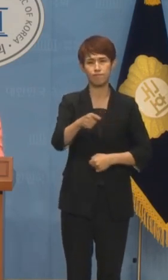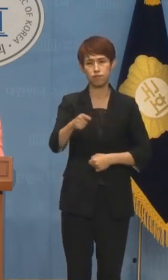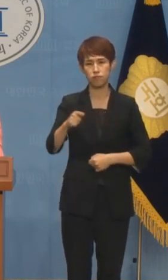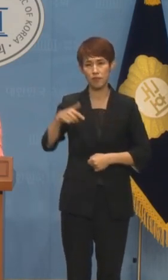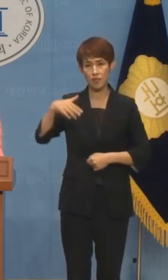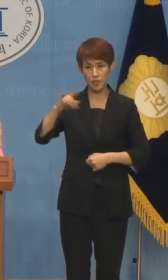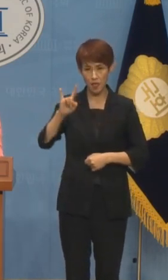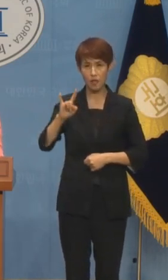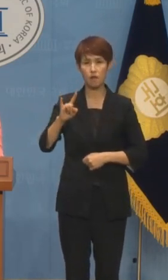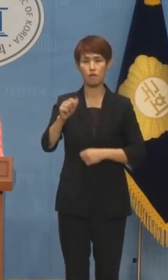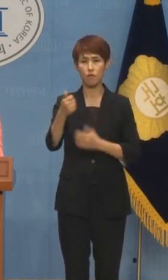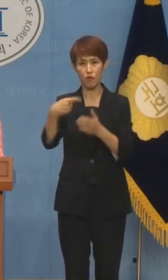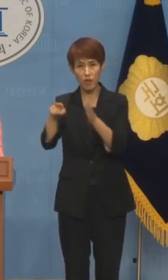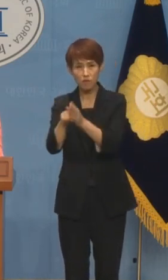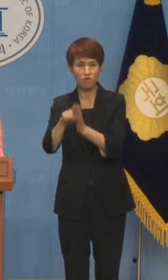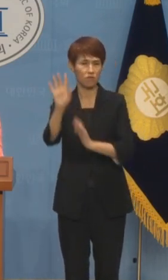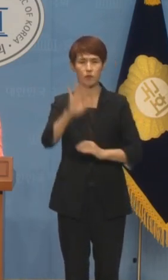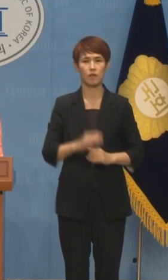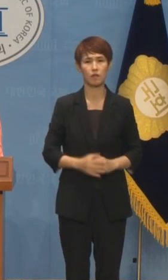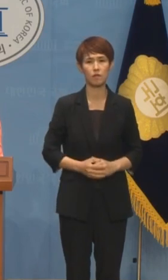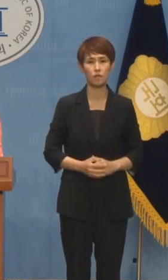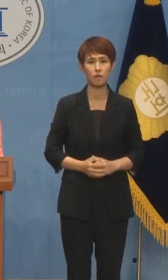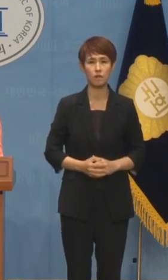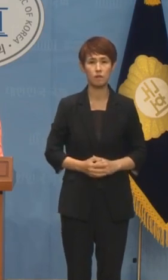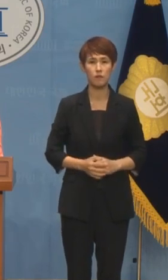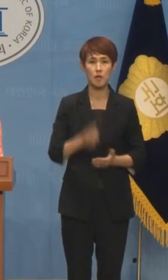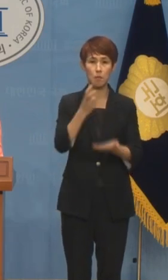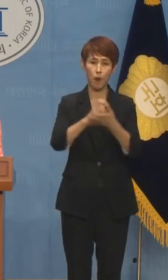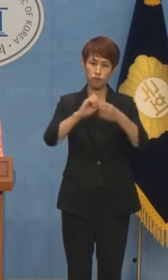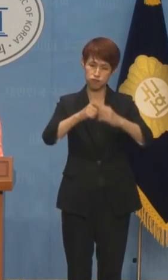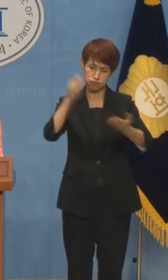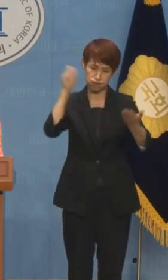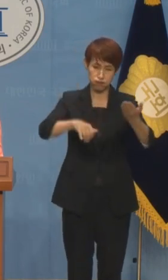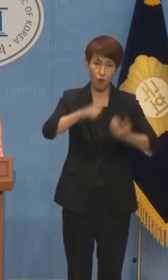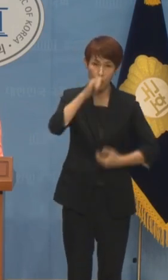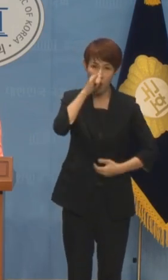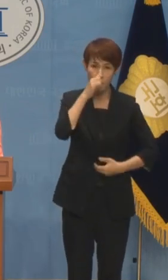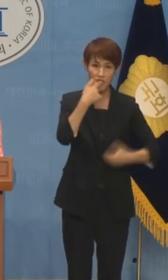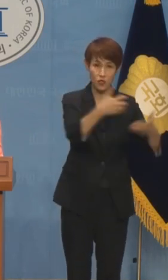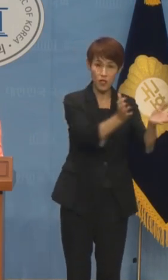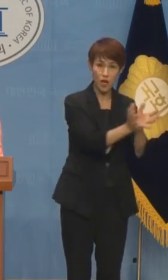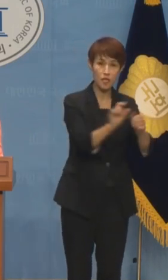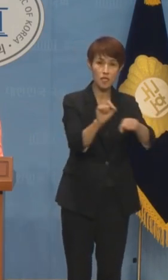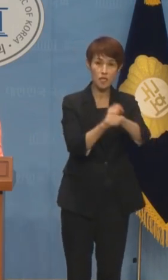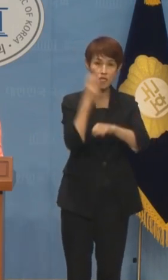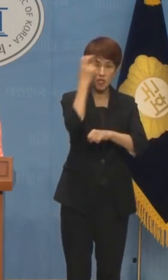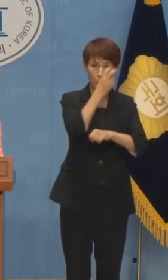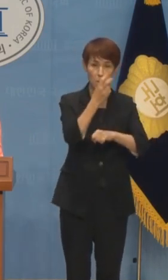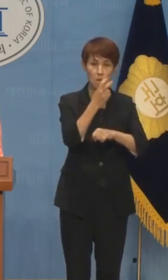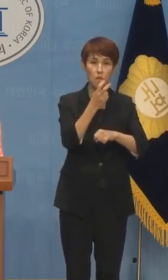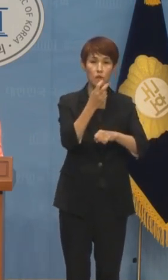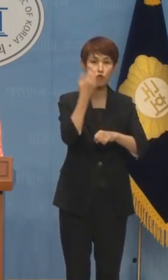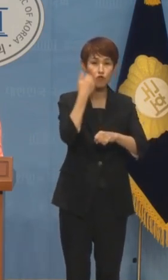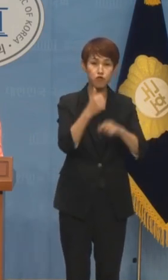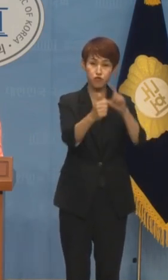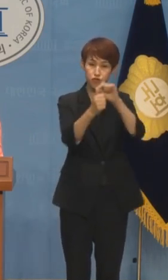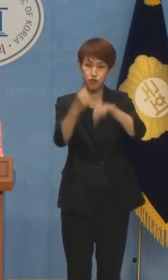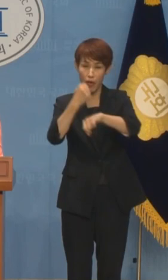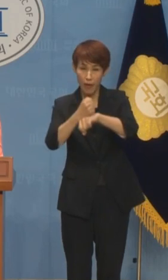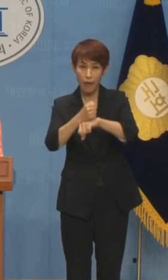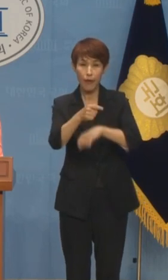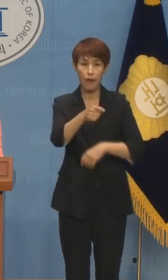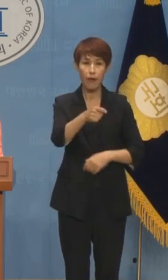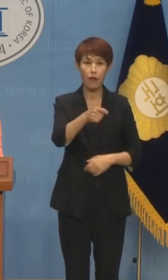멉니다. 법안을 날치기 처리한 민주당이 직접 특검 후보를 단독 추천하는 것도